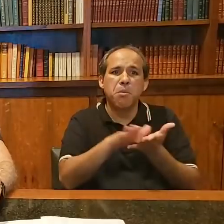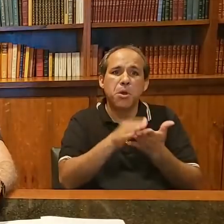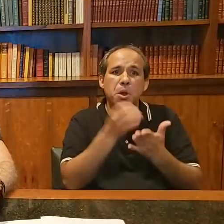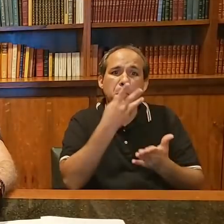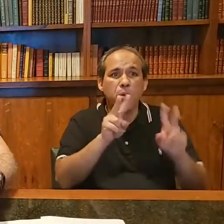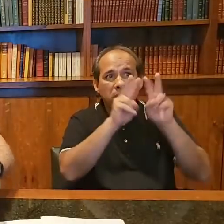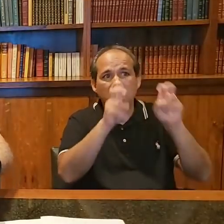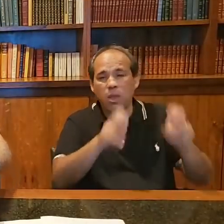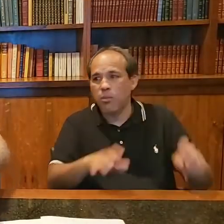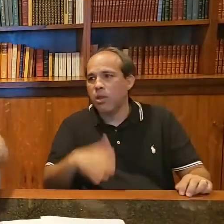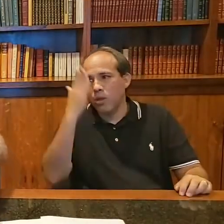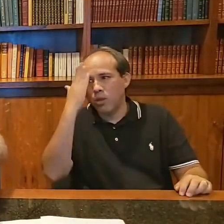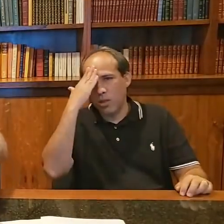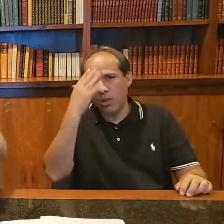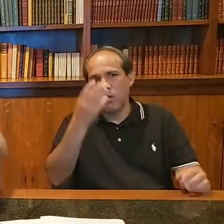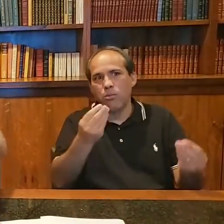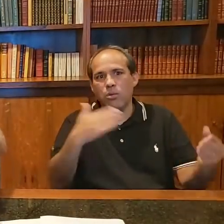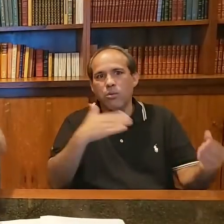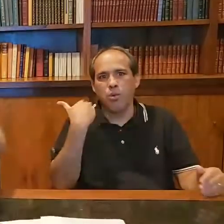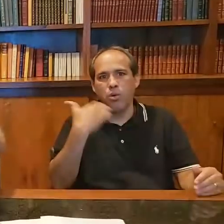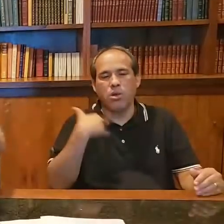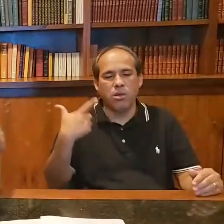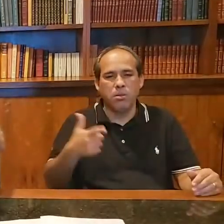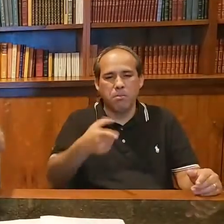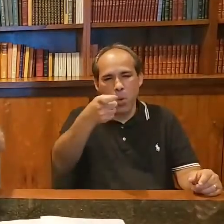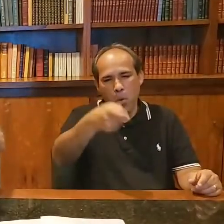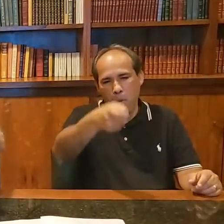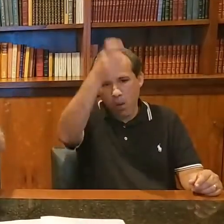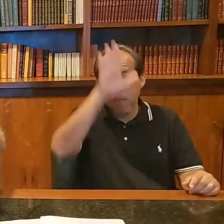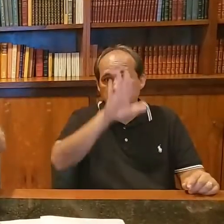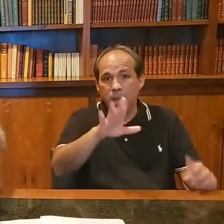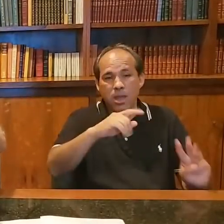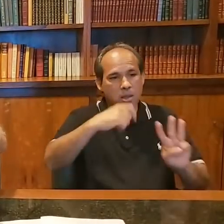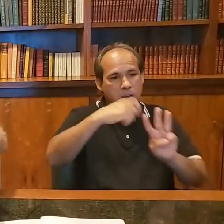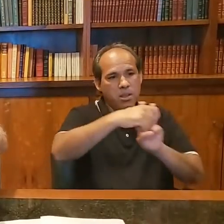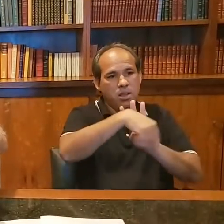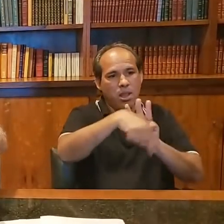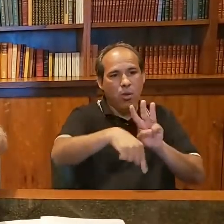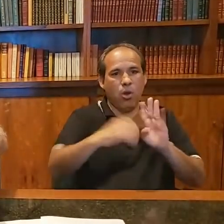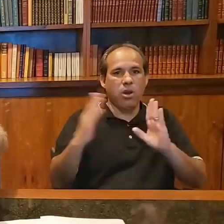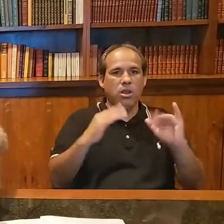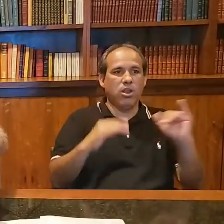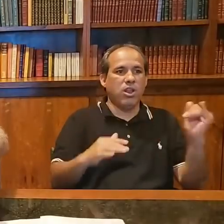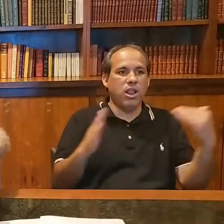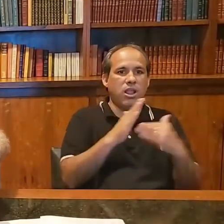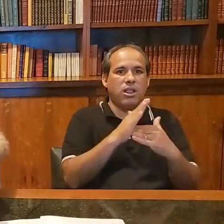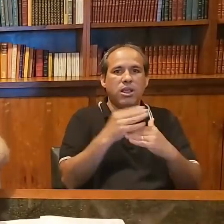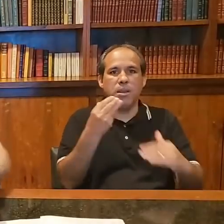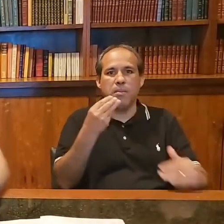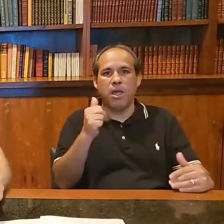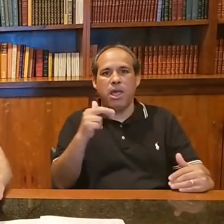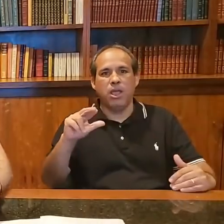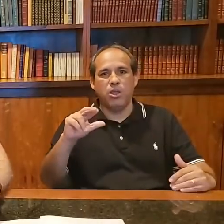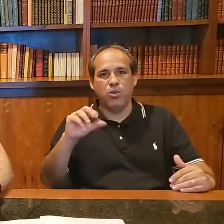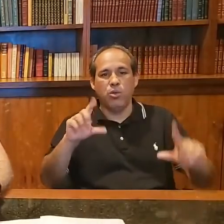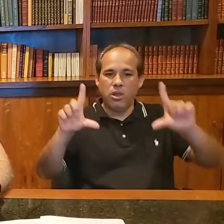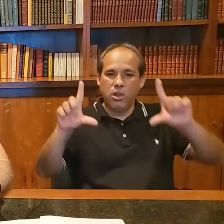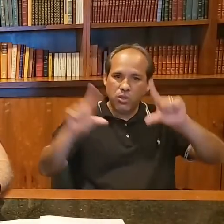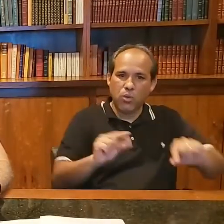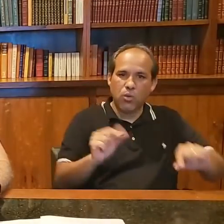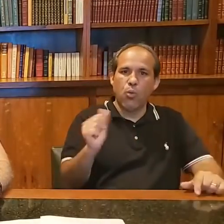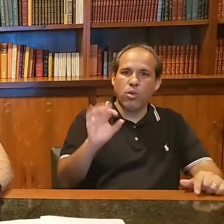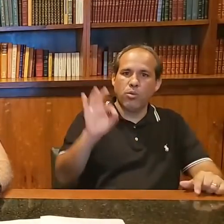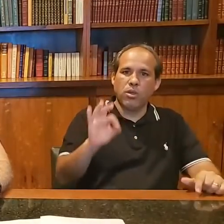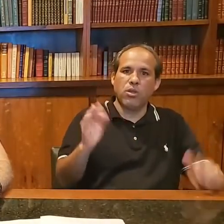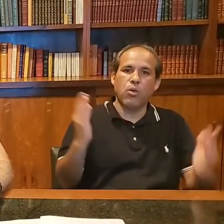Brasil assassinata, mas no primeiro trimestre desse ano tivemos uma redução de 11% em relação ao